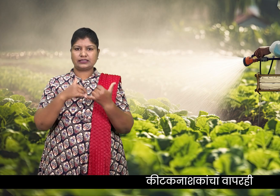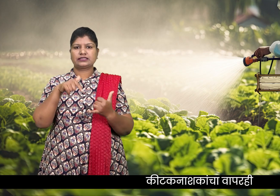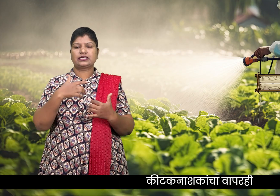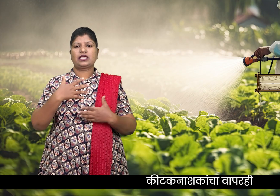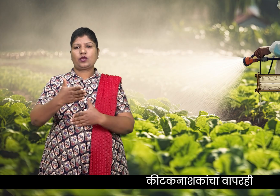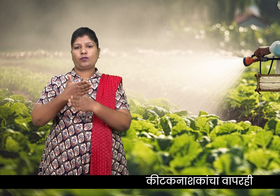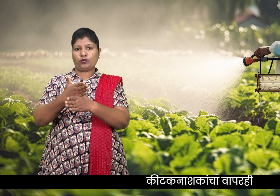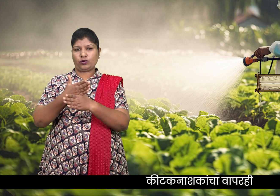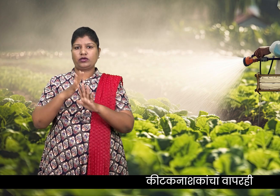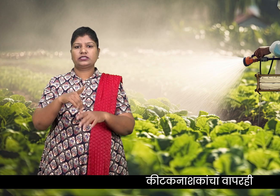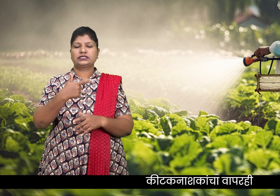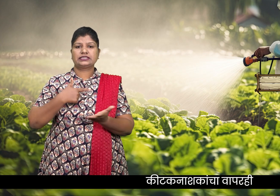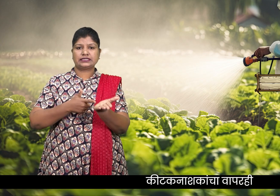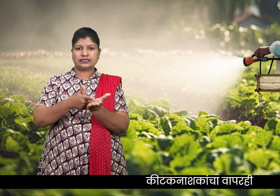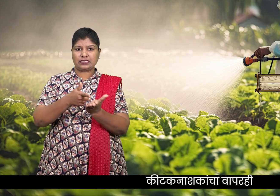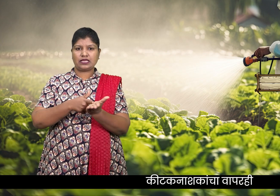कीटकनाशकांचा वापर ही